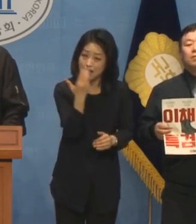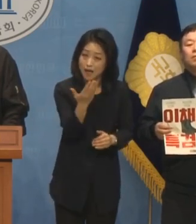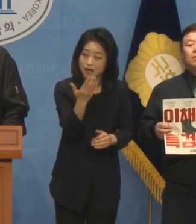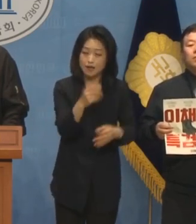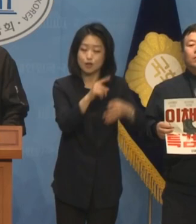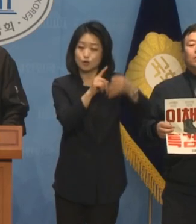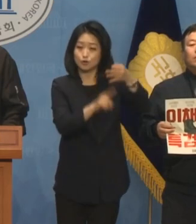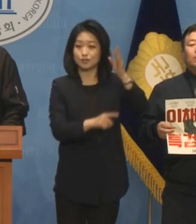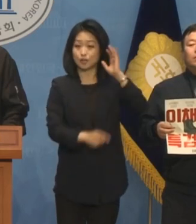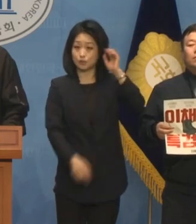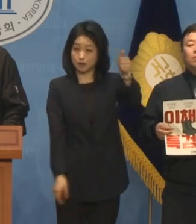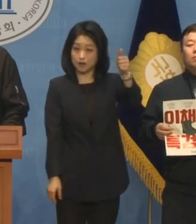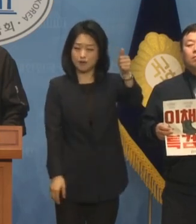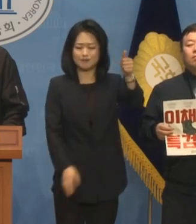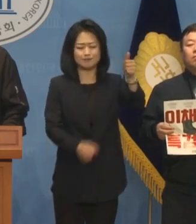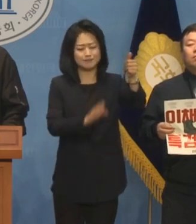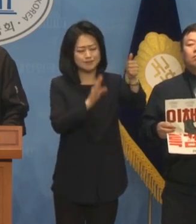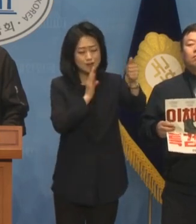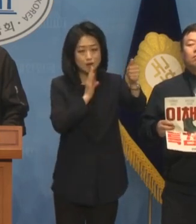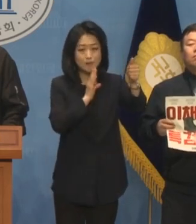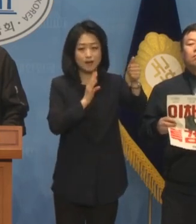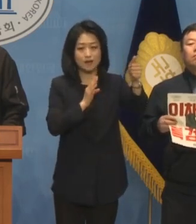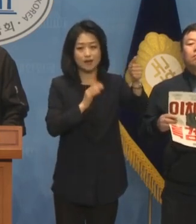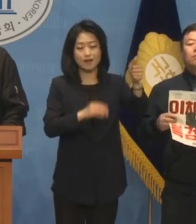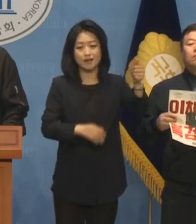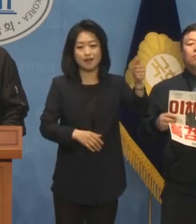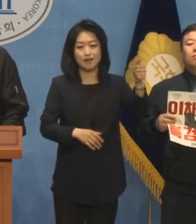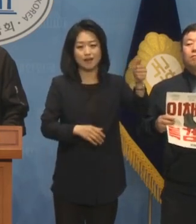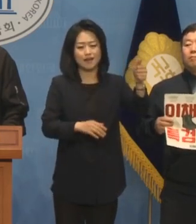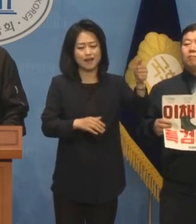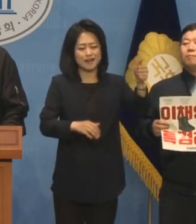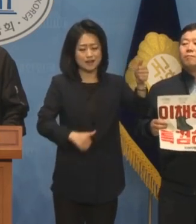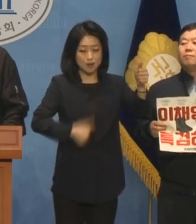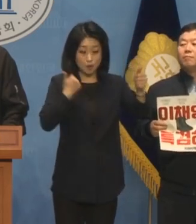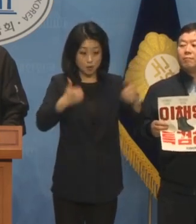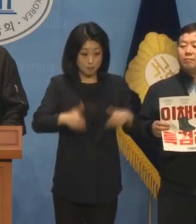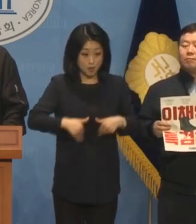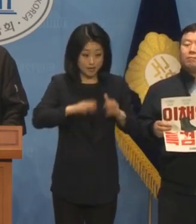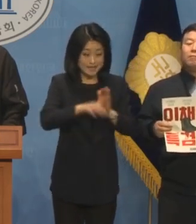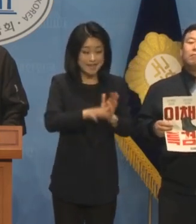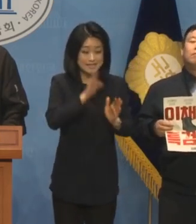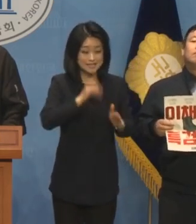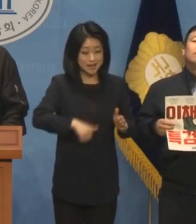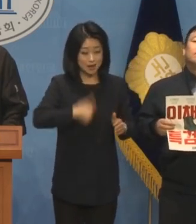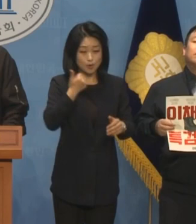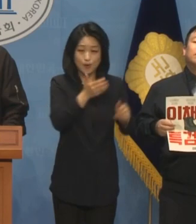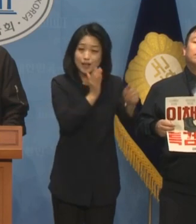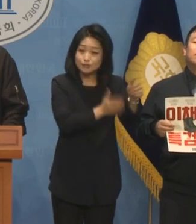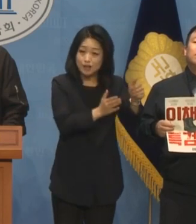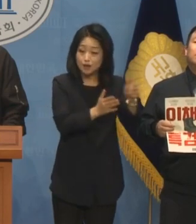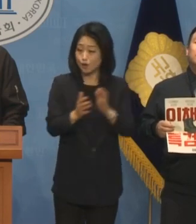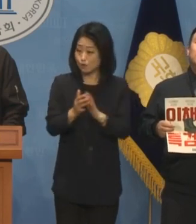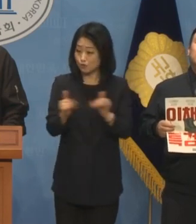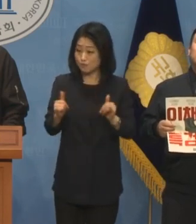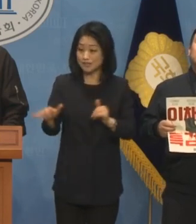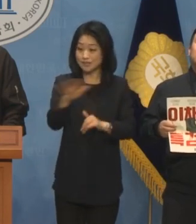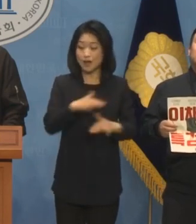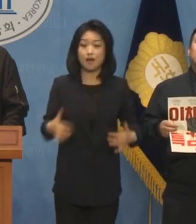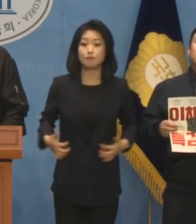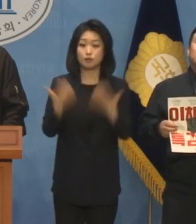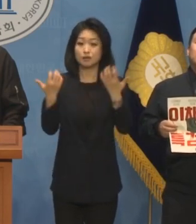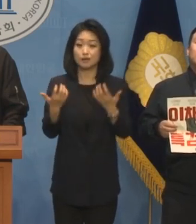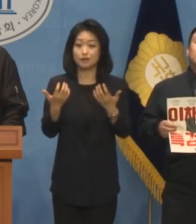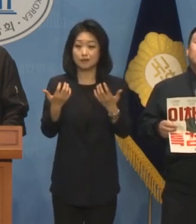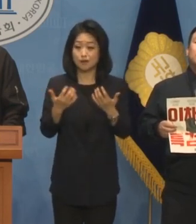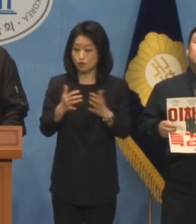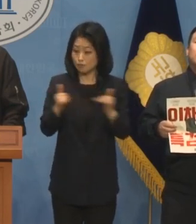윤성 대통은 정말 로할 일에 해주시길니다 이이 하고 있습니다 국민들의